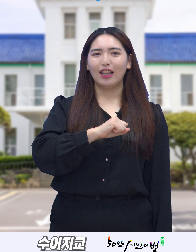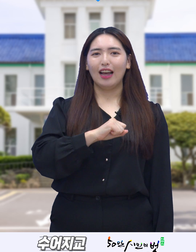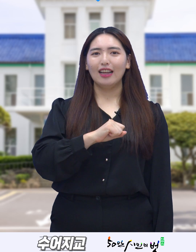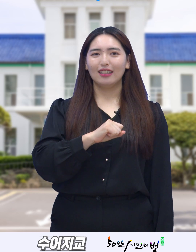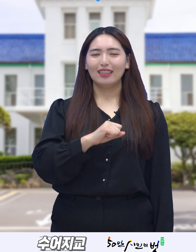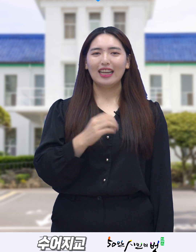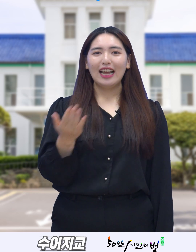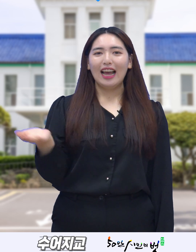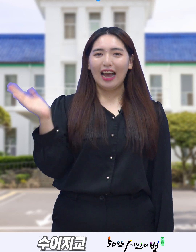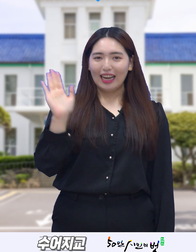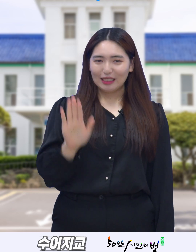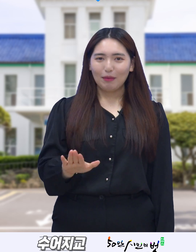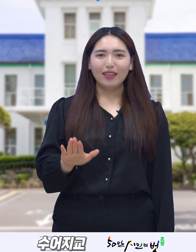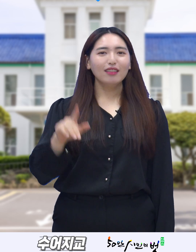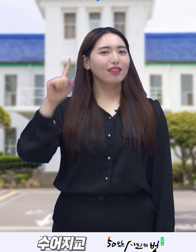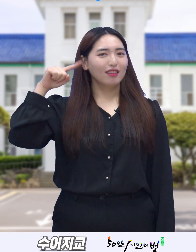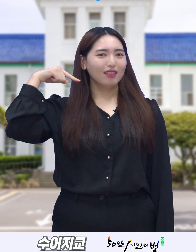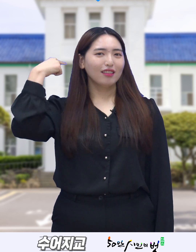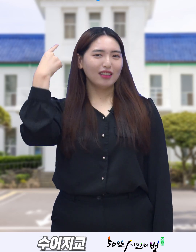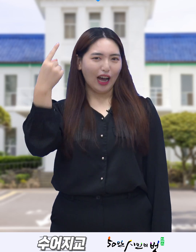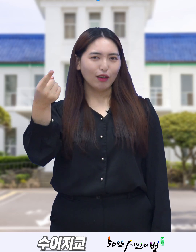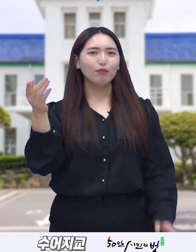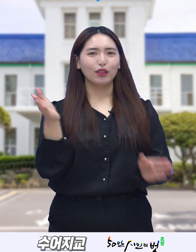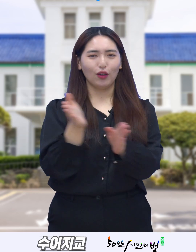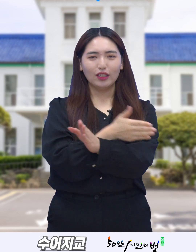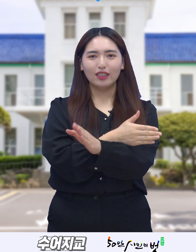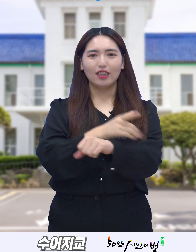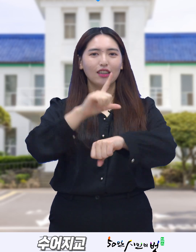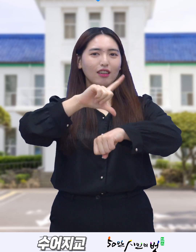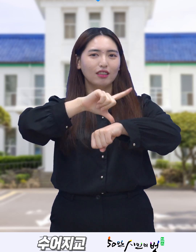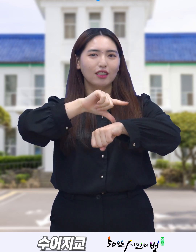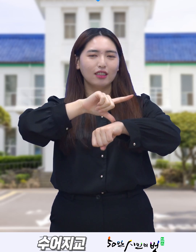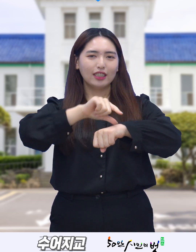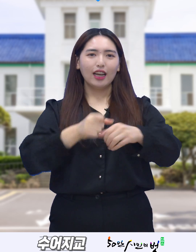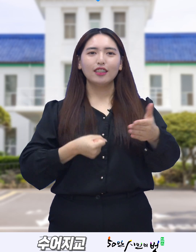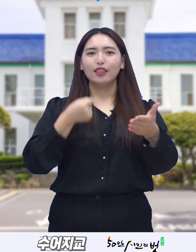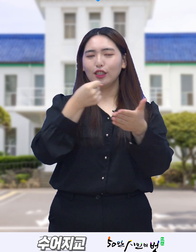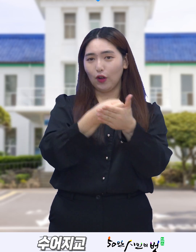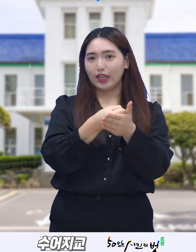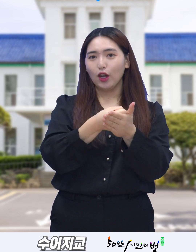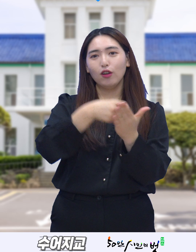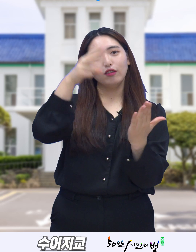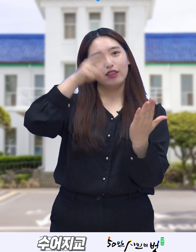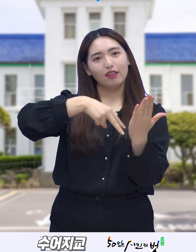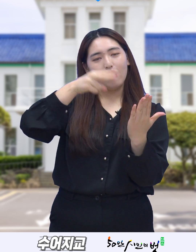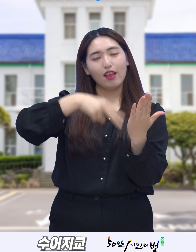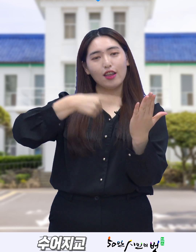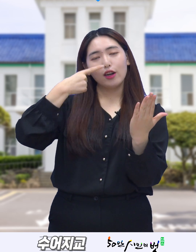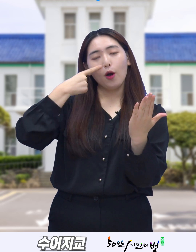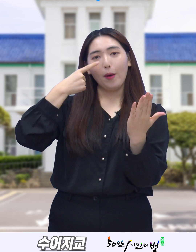그랬구나. 하지만 다음부터는 시간을 정해서 읽어봐.